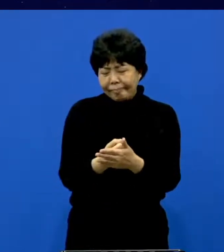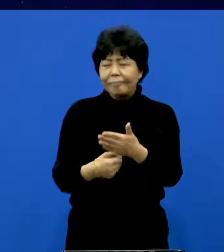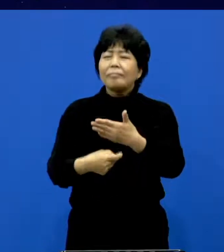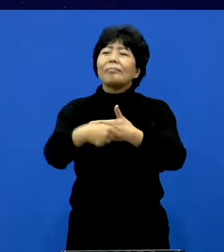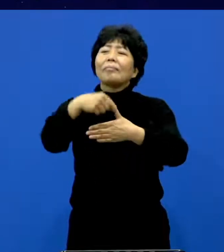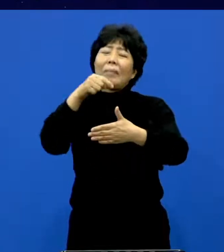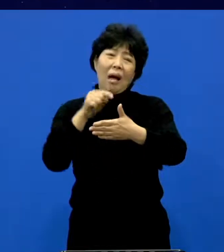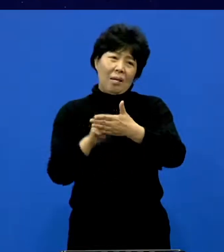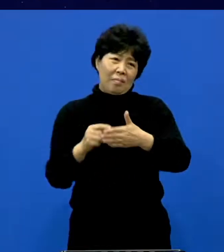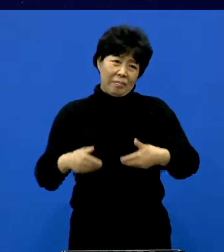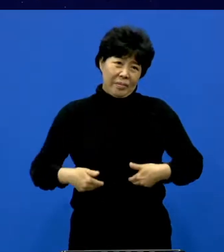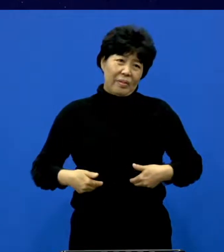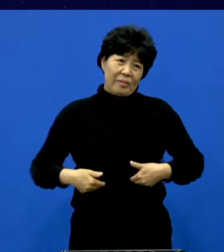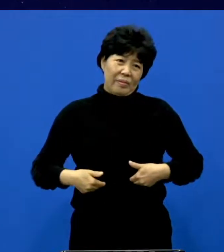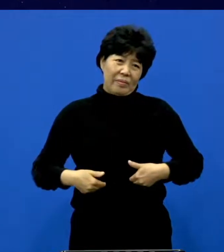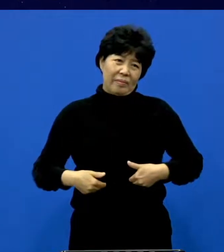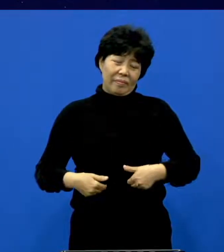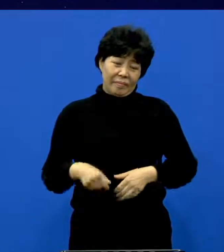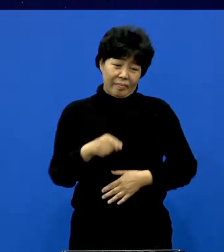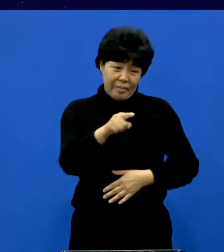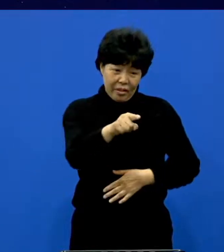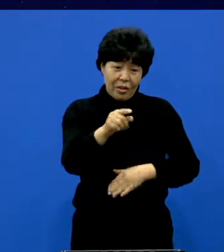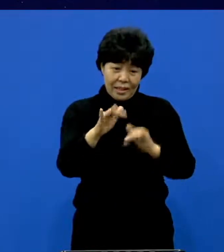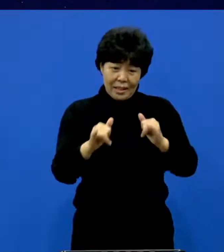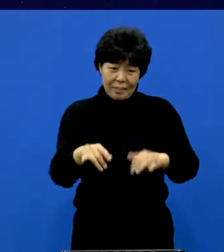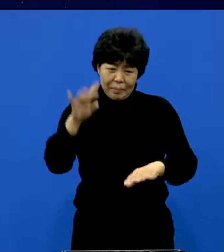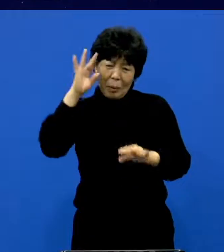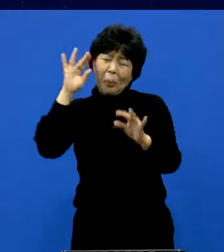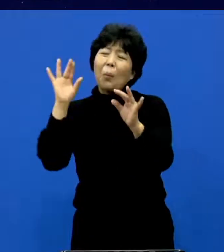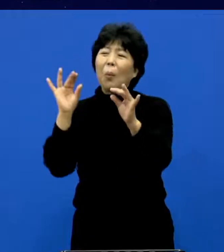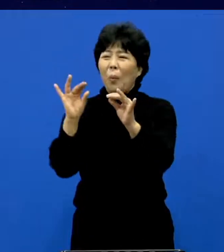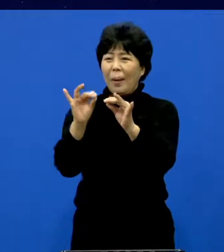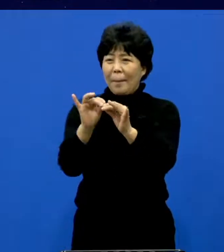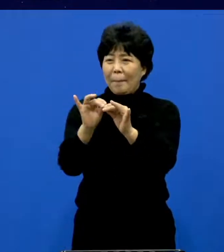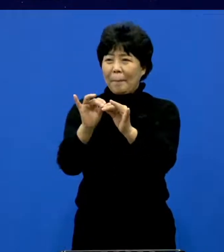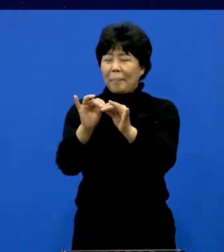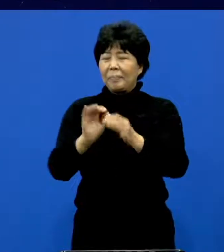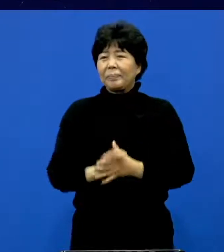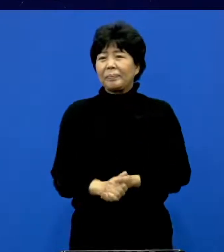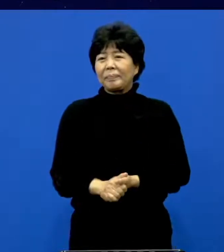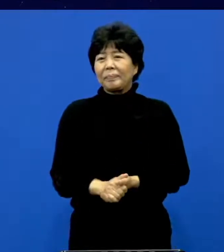공감, 동정한다는 말은 그 사람의 마음 안으로 들어가는 거잖아요.